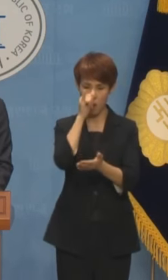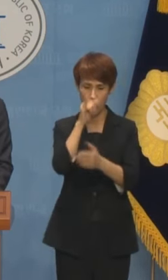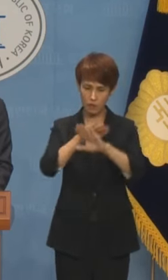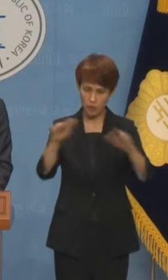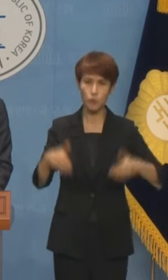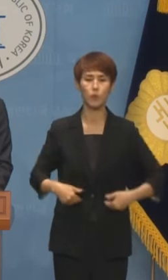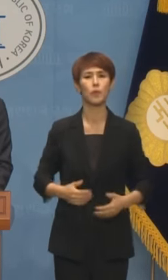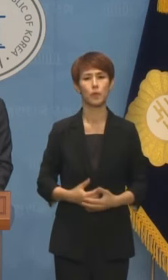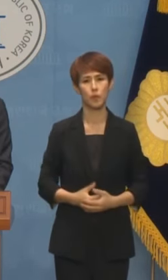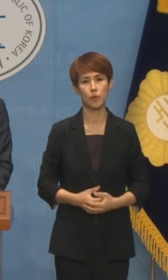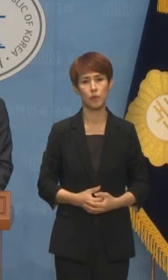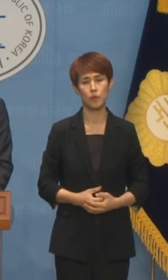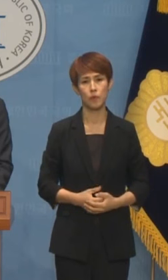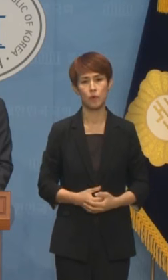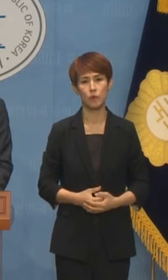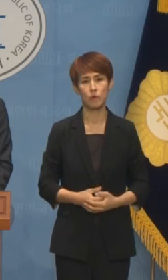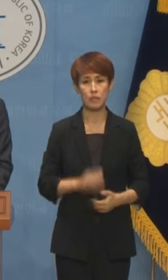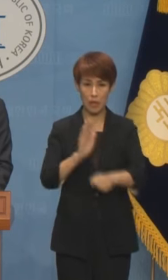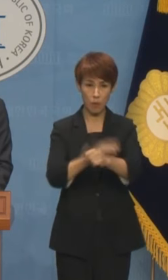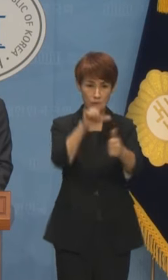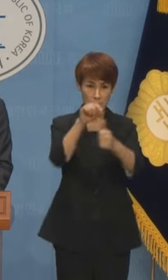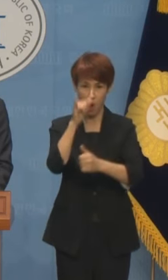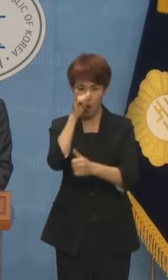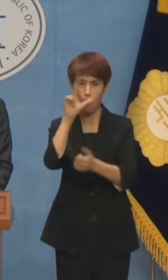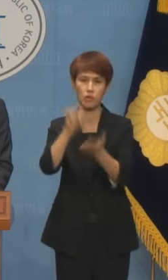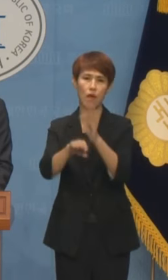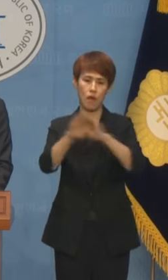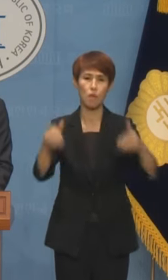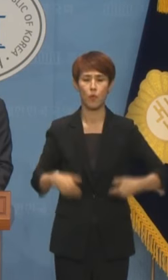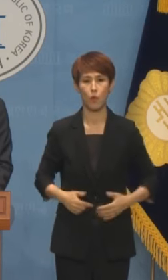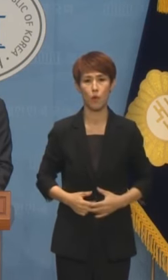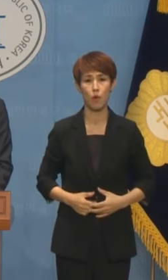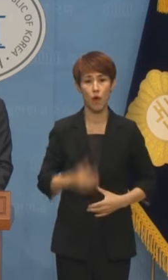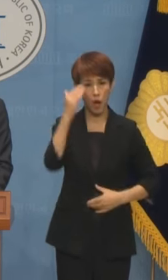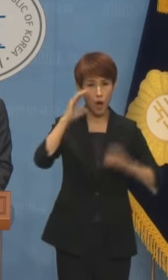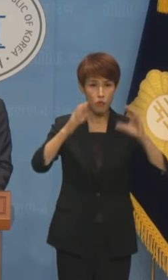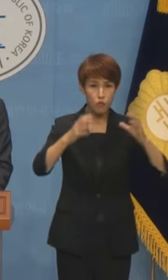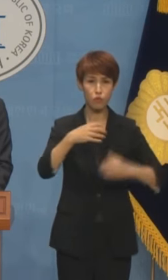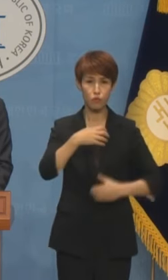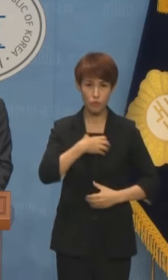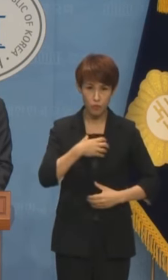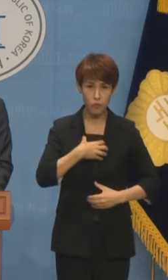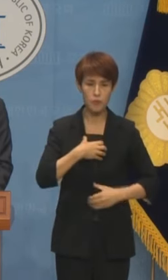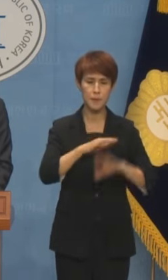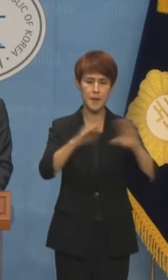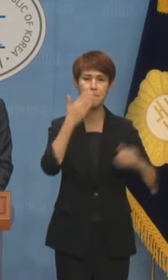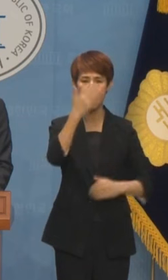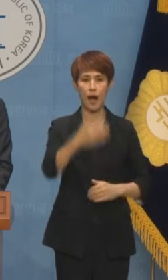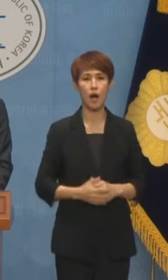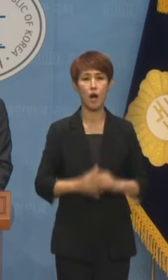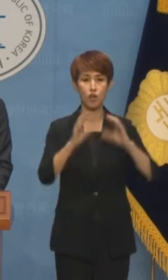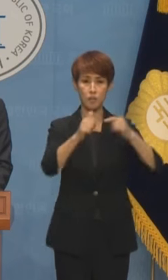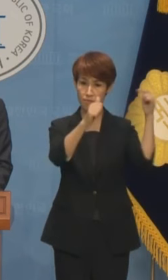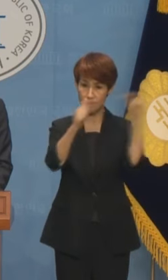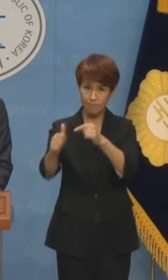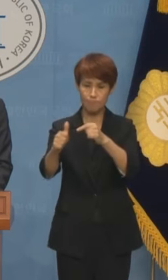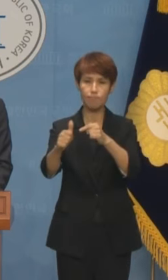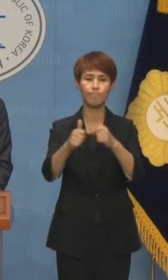합니다. 그것이 대한민국이 직면한 복합 위기를 극복하는 길이요, 국민의 명령을 따르는